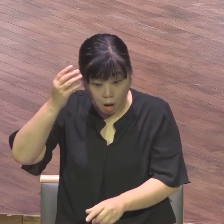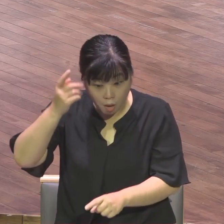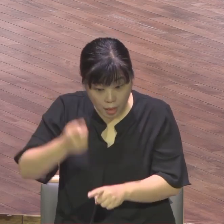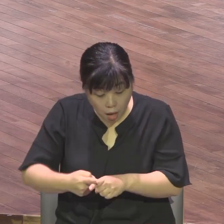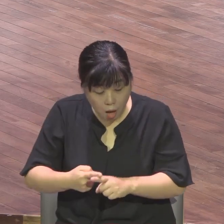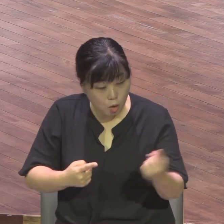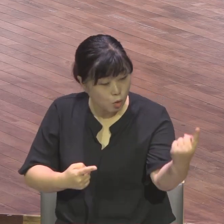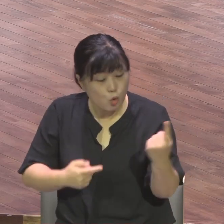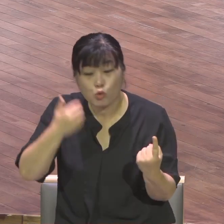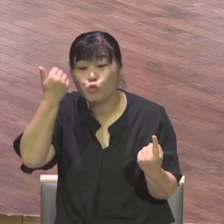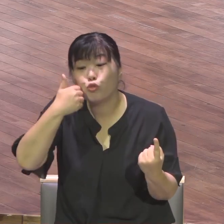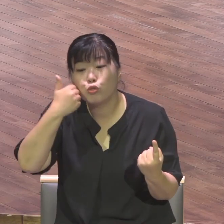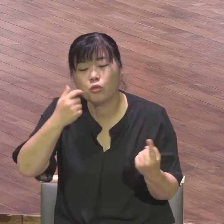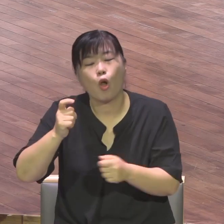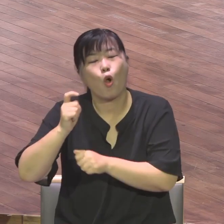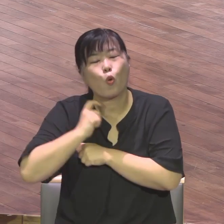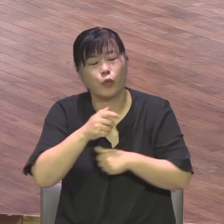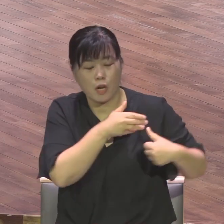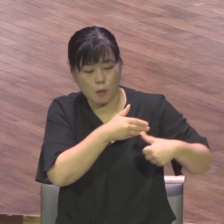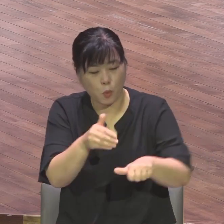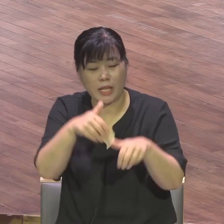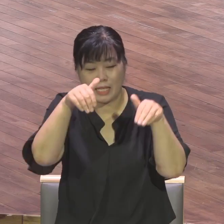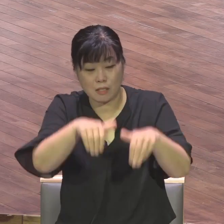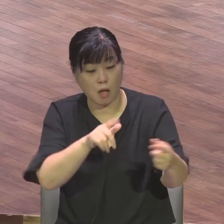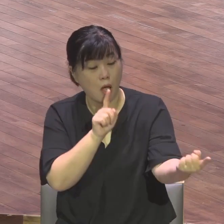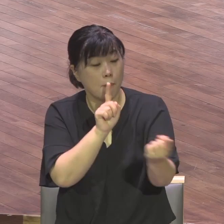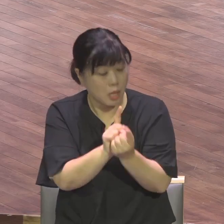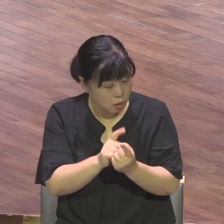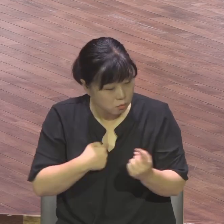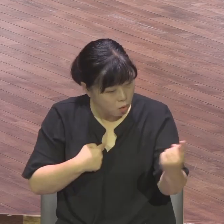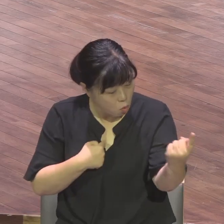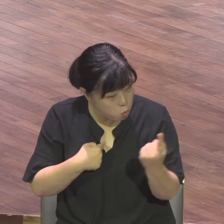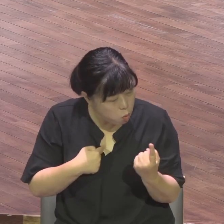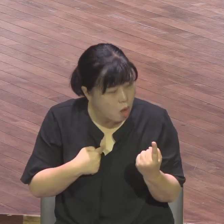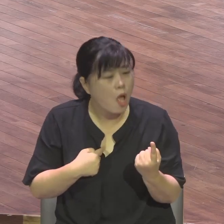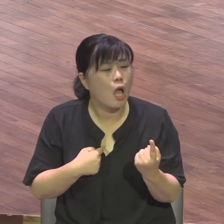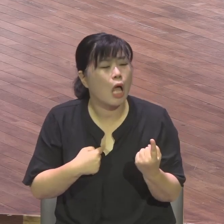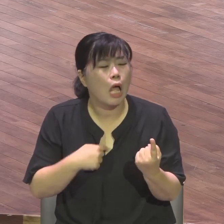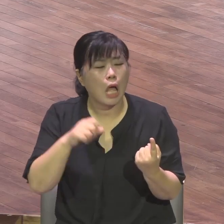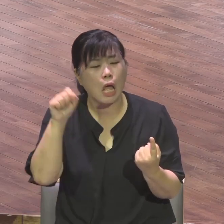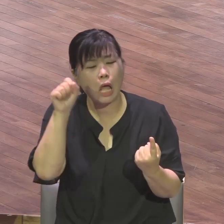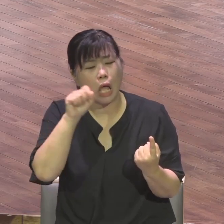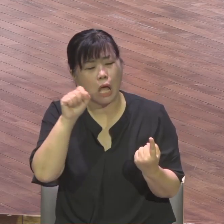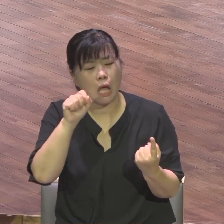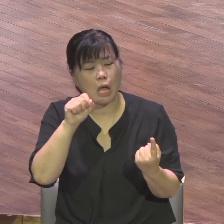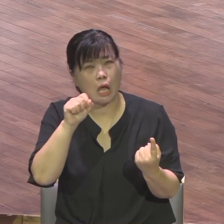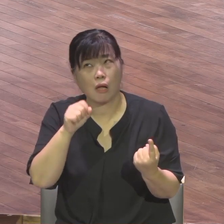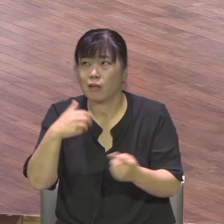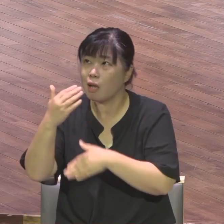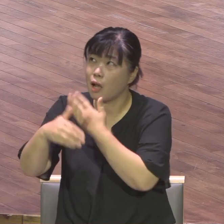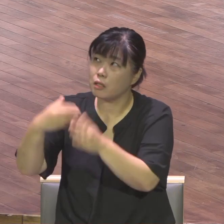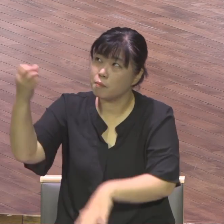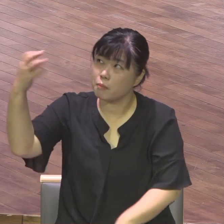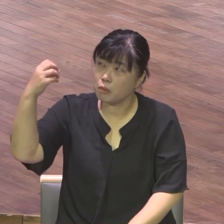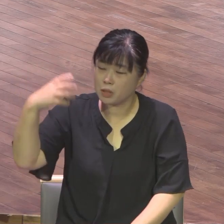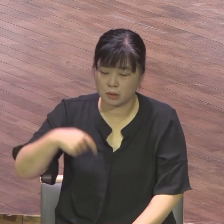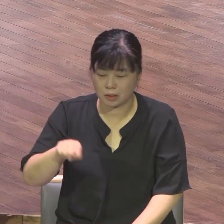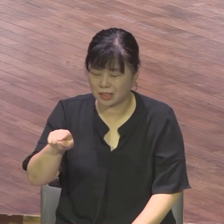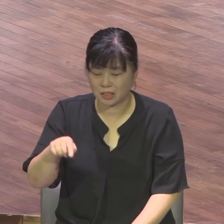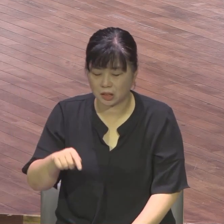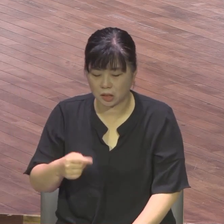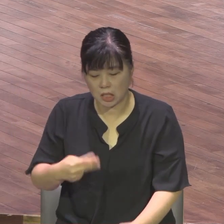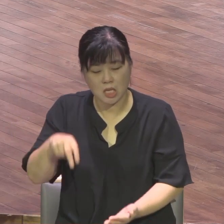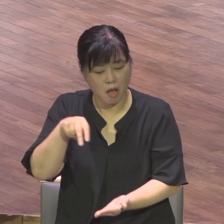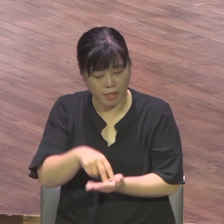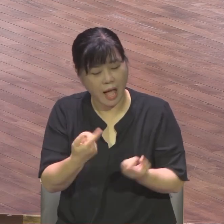거예요. 19절을 보면 베드로는 성령의 음성을 듣게 됩니다. 일어나 내려가 의심하지 말고 함께 가라.